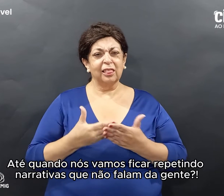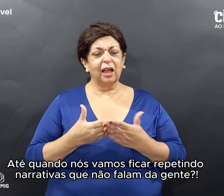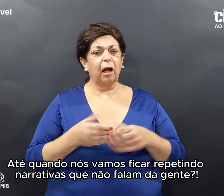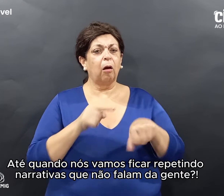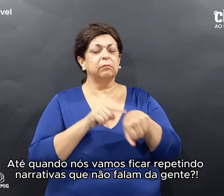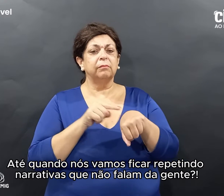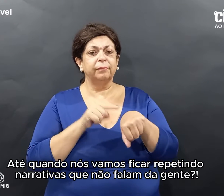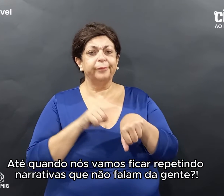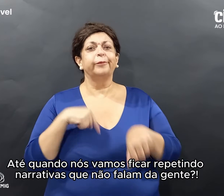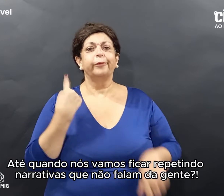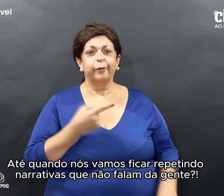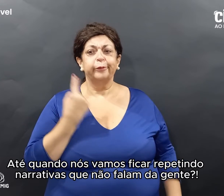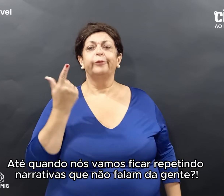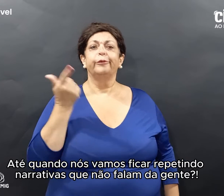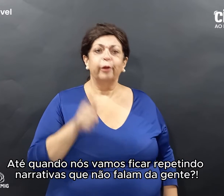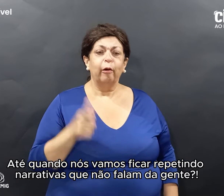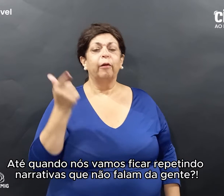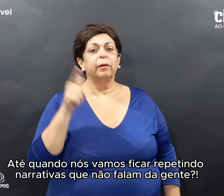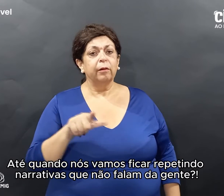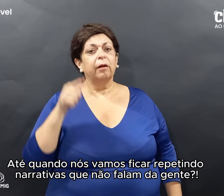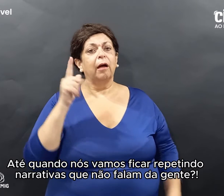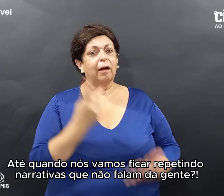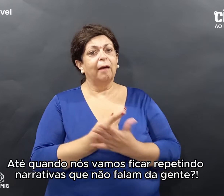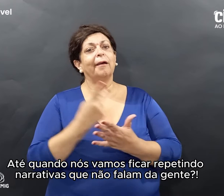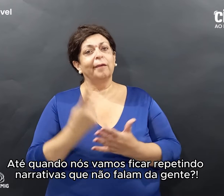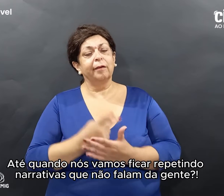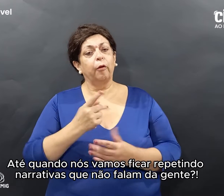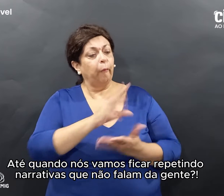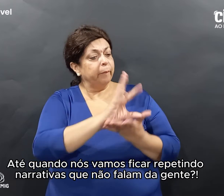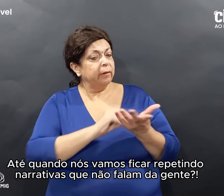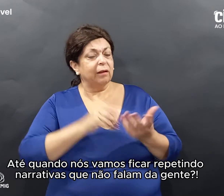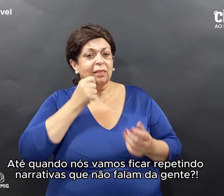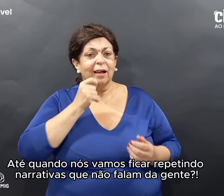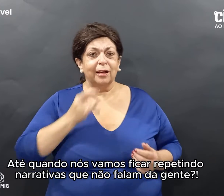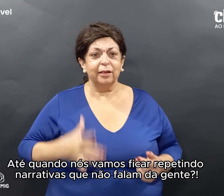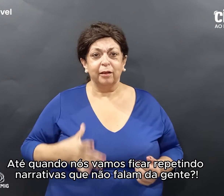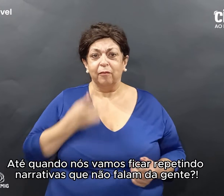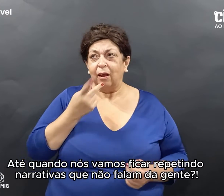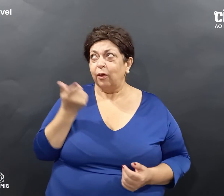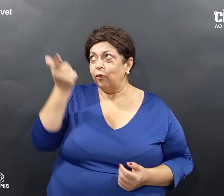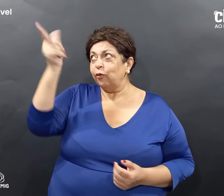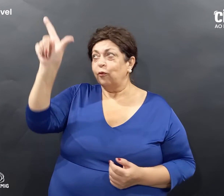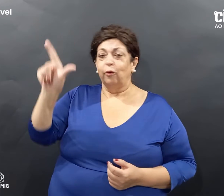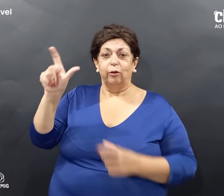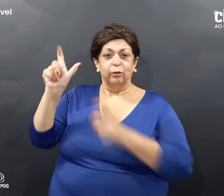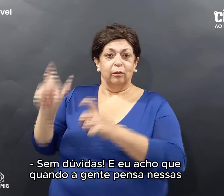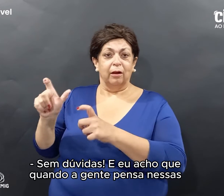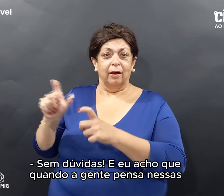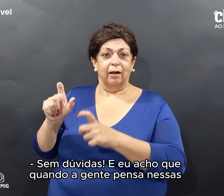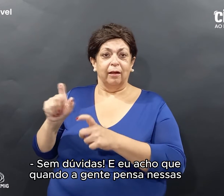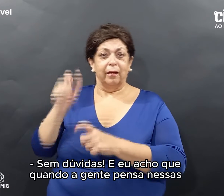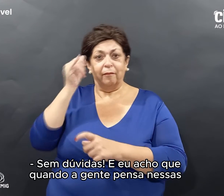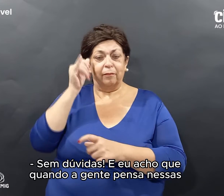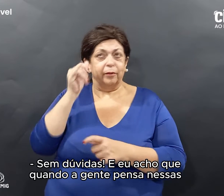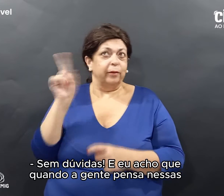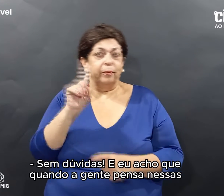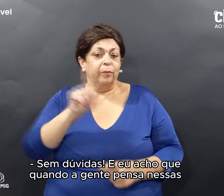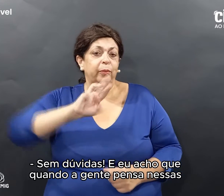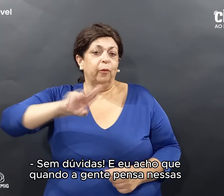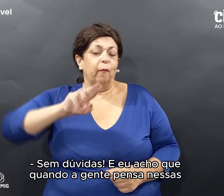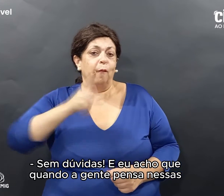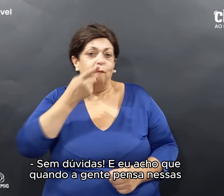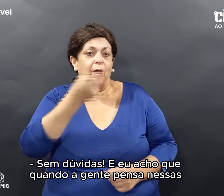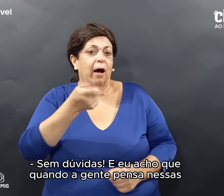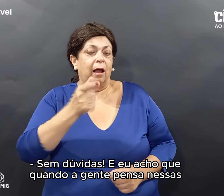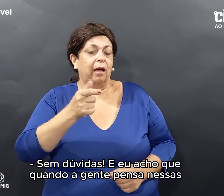ficar repetindo ali, né, narrativas que não falam da gente? Sem dúvidas. E